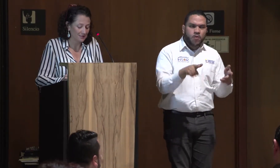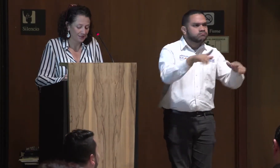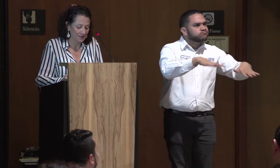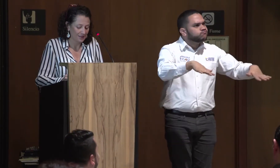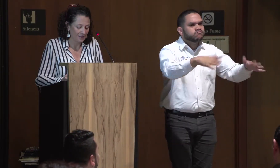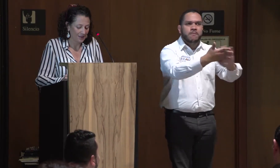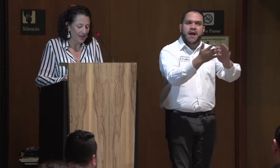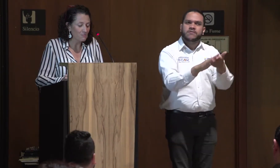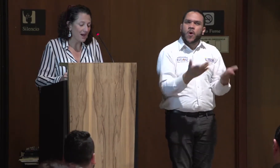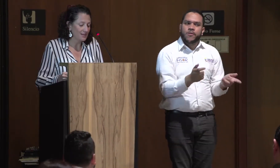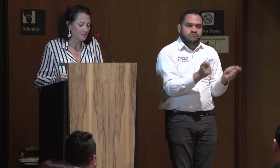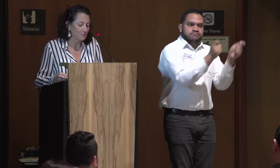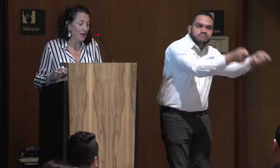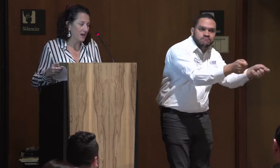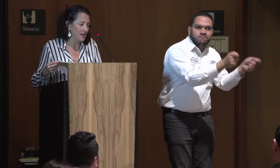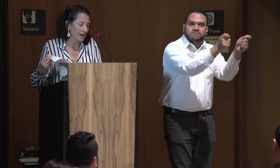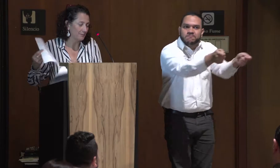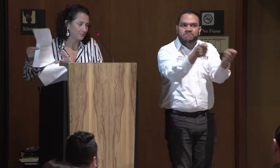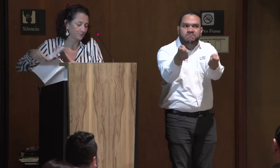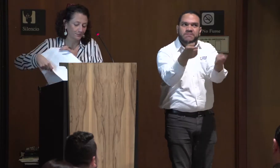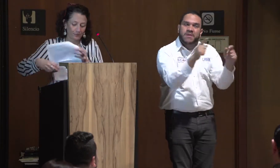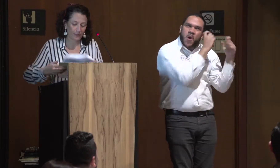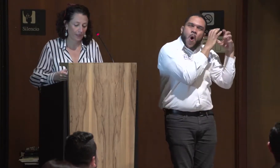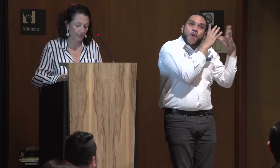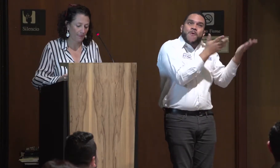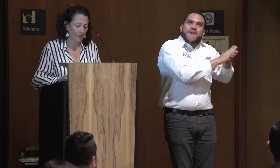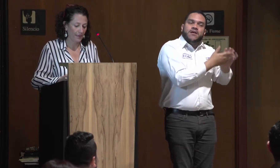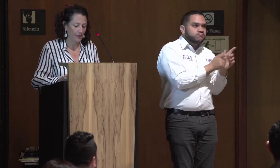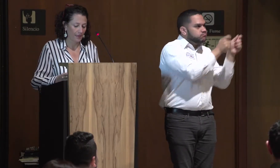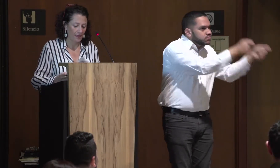realidad e imágenes para imaginarla.